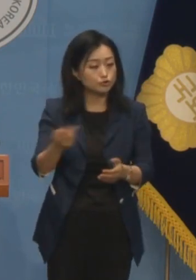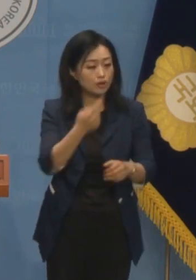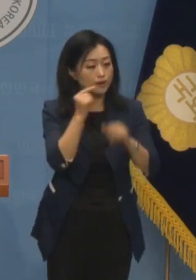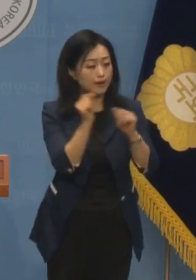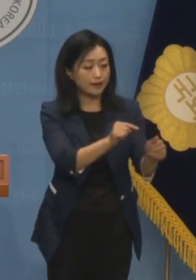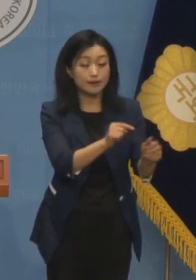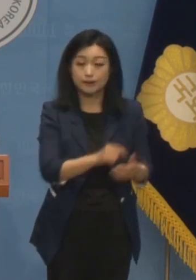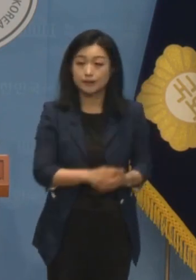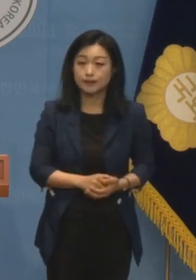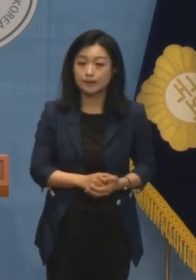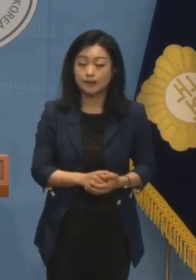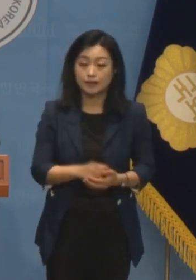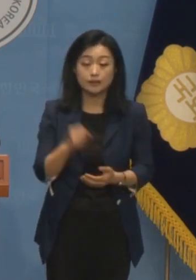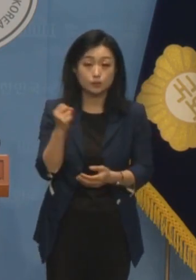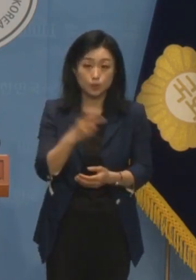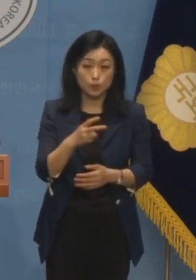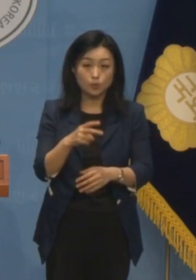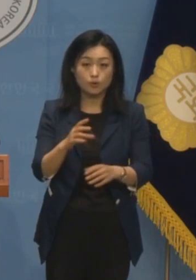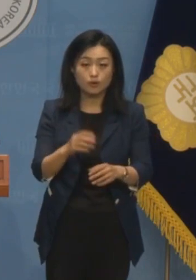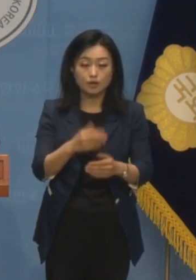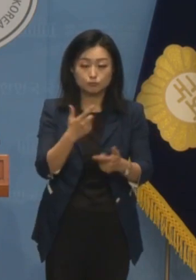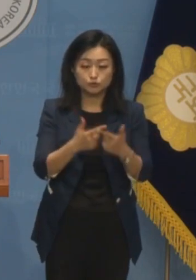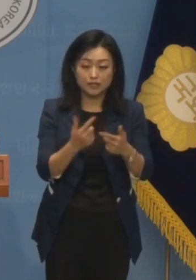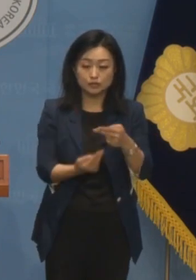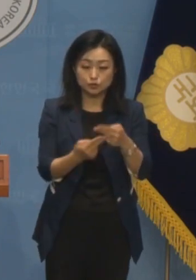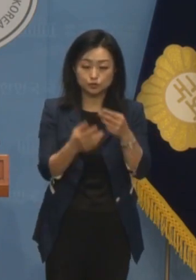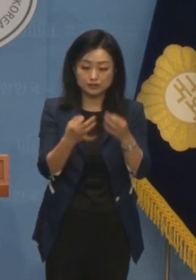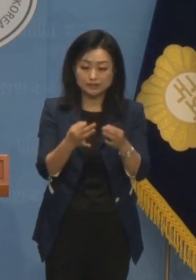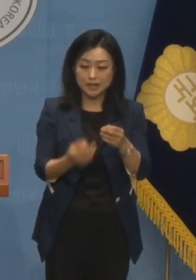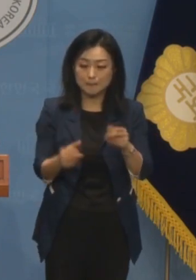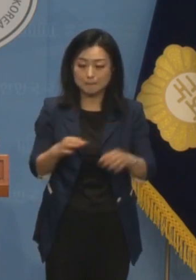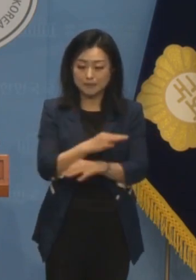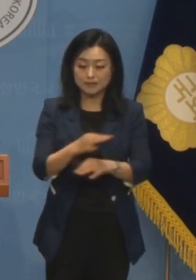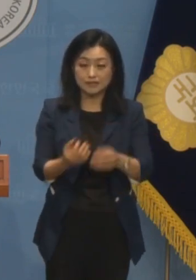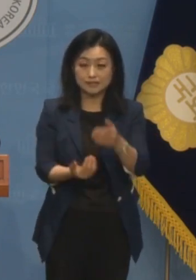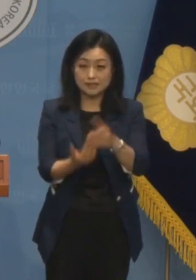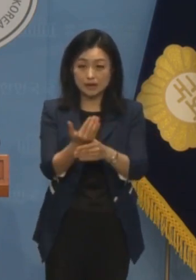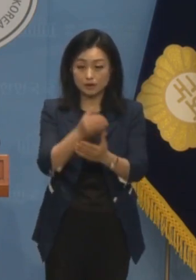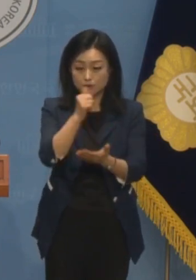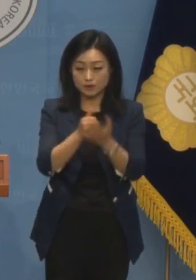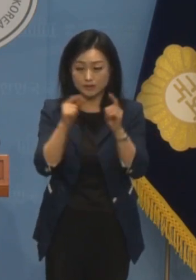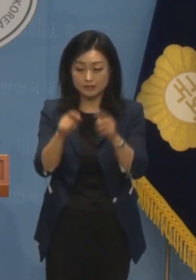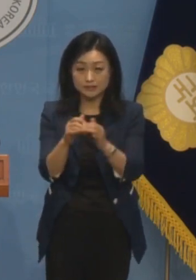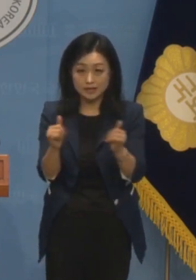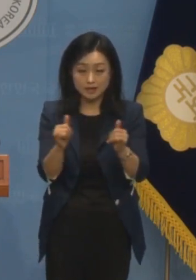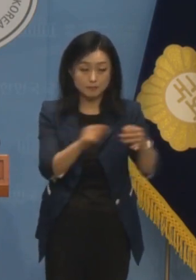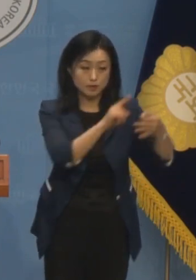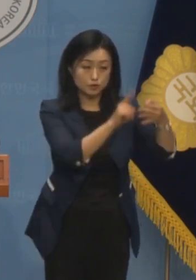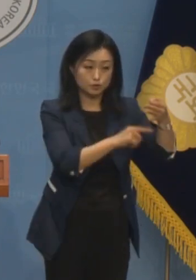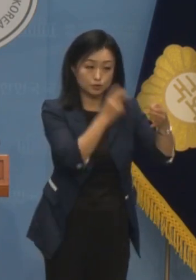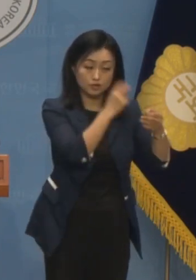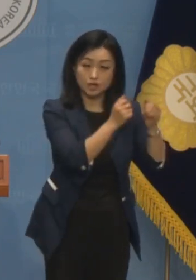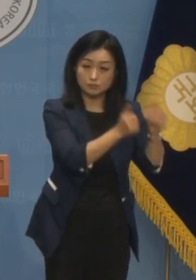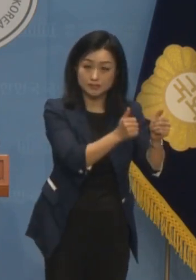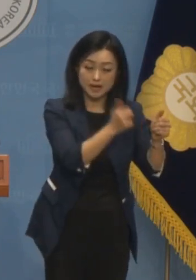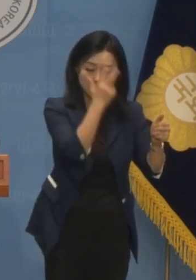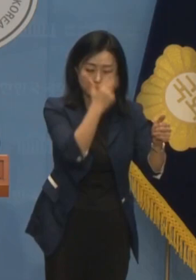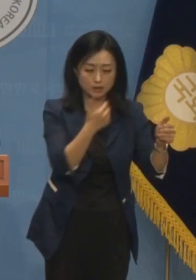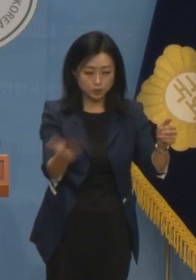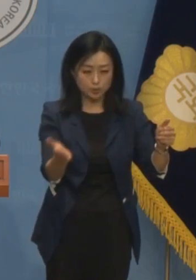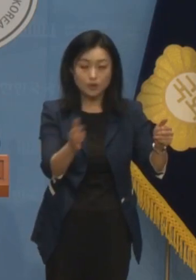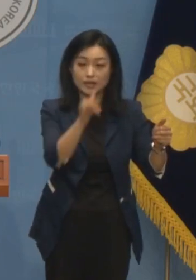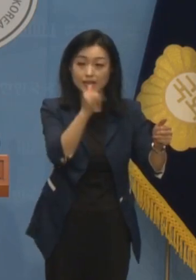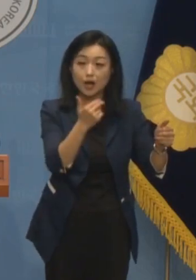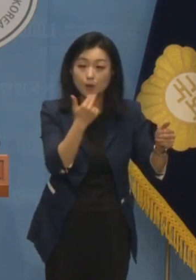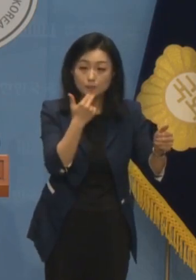지시하고 핵심은 부산저축은행 비리 사건 피의자를 당시 윤석열 검사가 봐줬냐라고